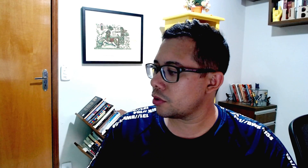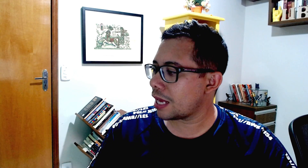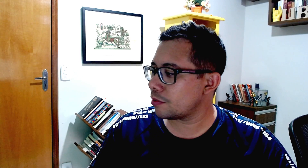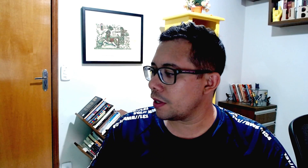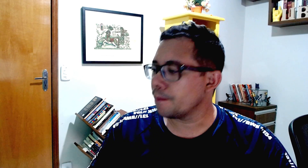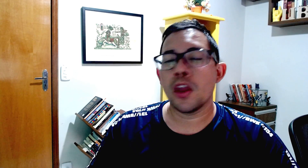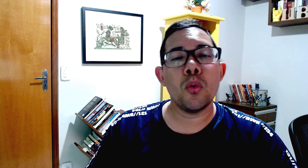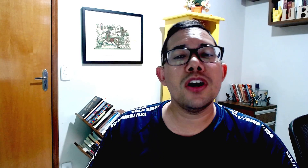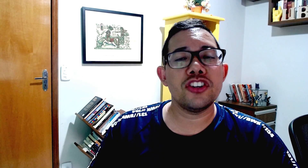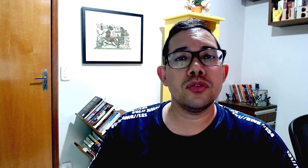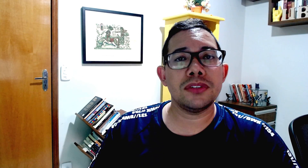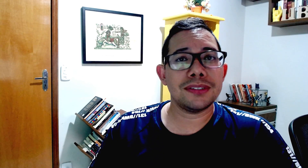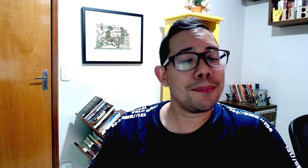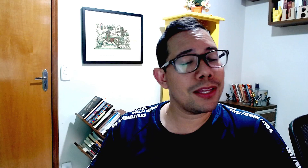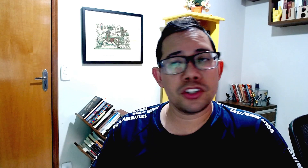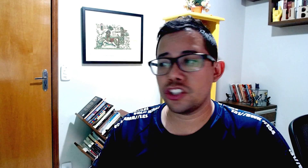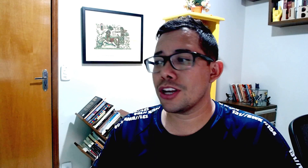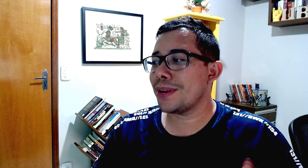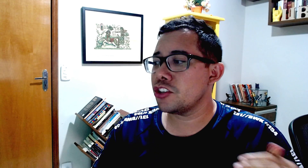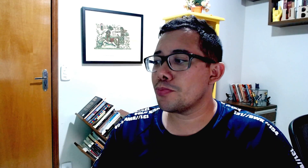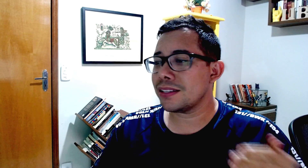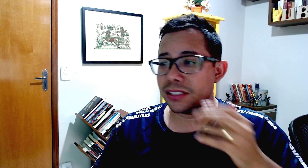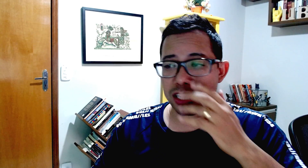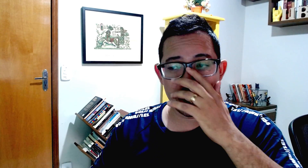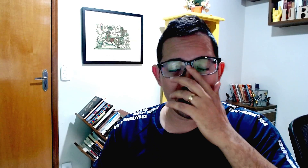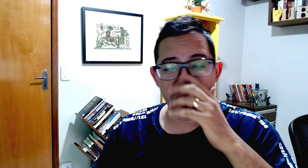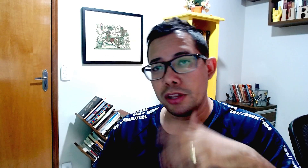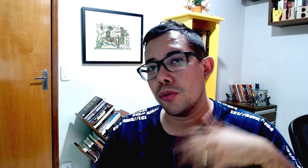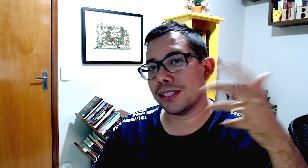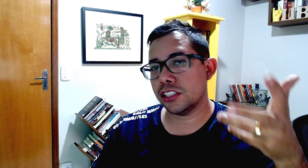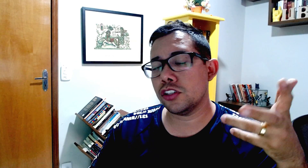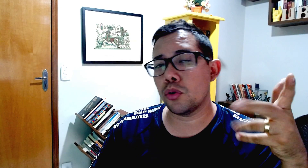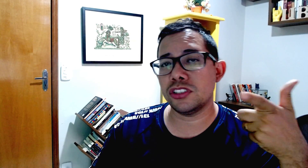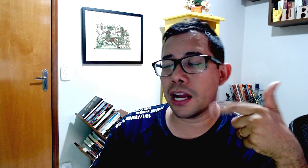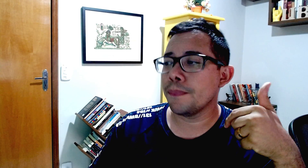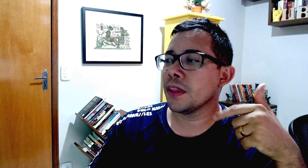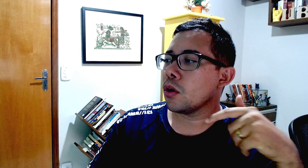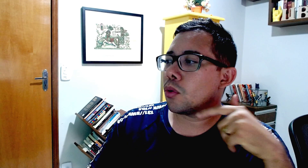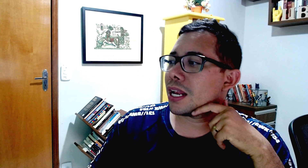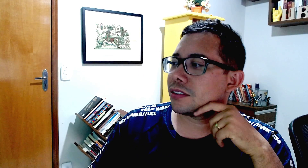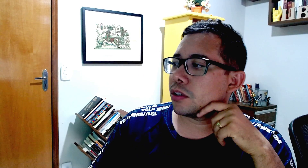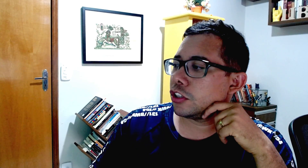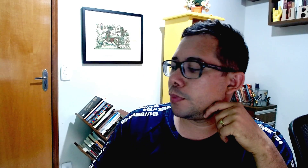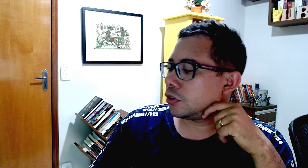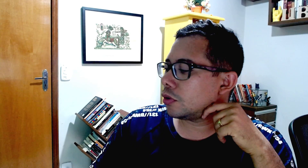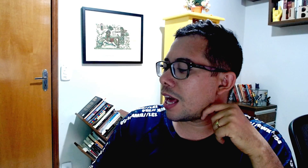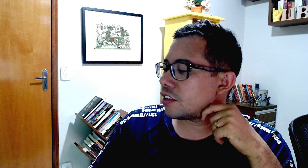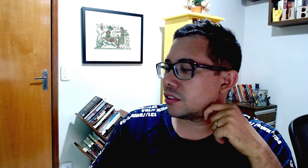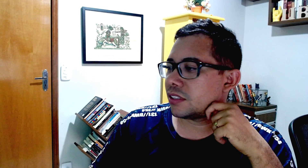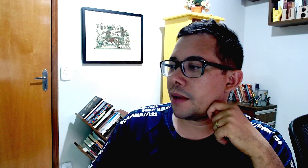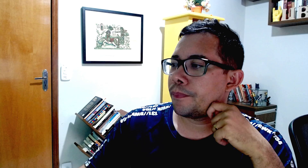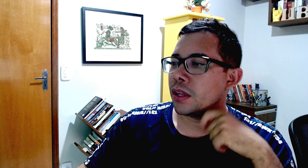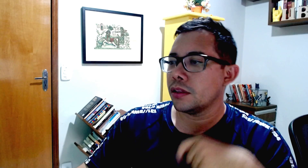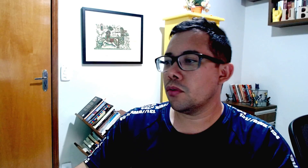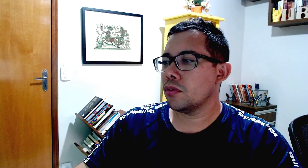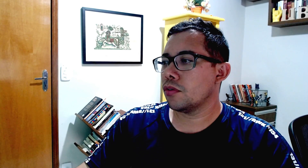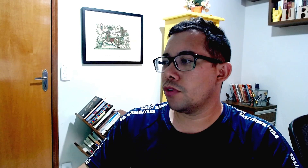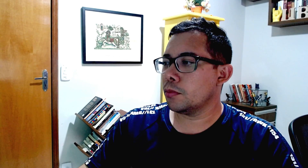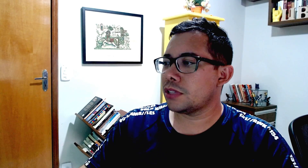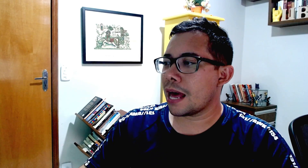relacionados aí ao Antigo Testamento. A gente aprende bastante, a gente aprendeu bastante coisa já com relação a esses personagens, tá? Então, vamos lá